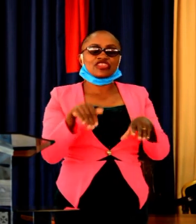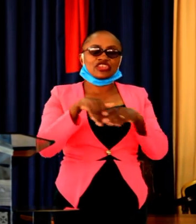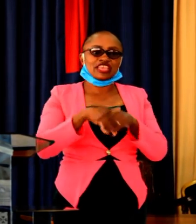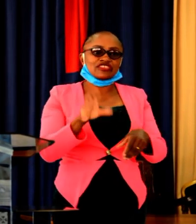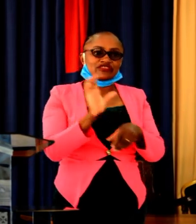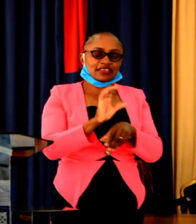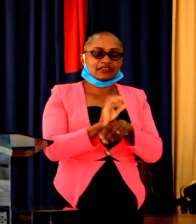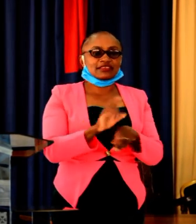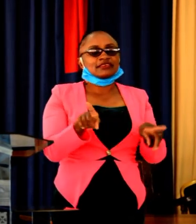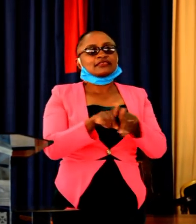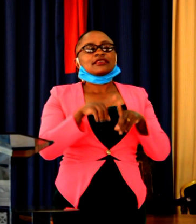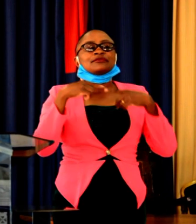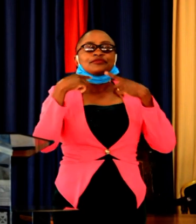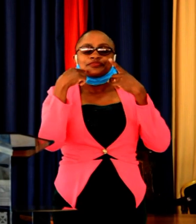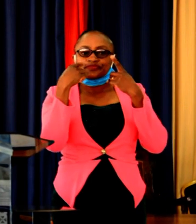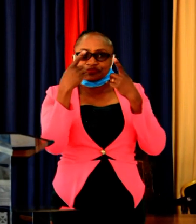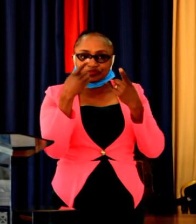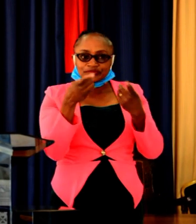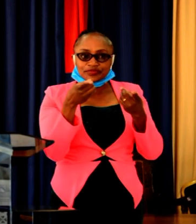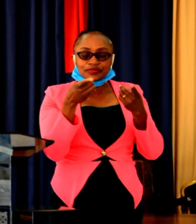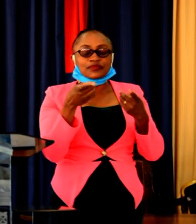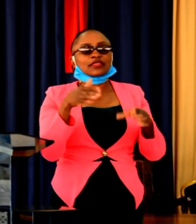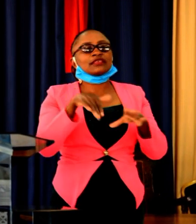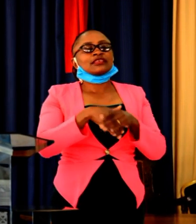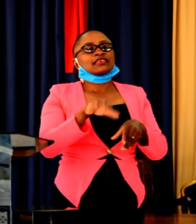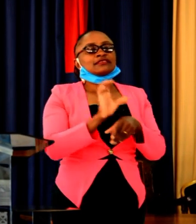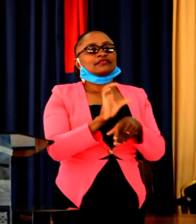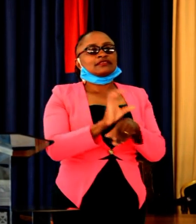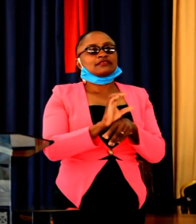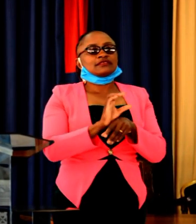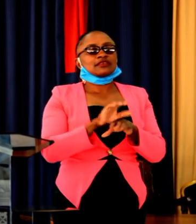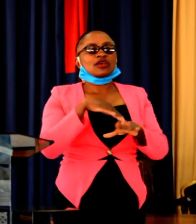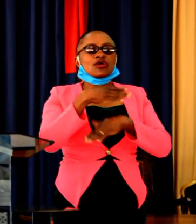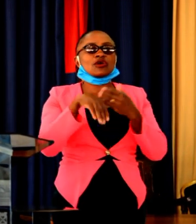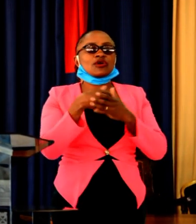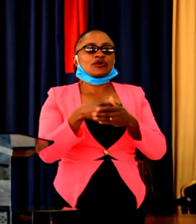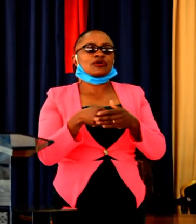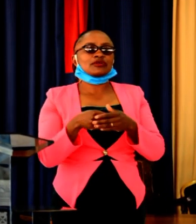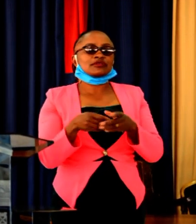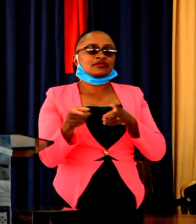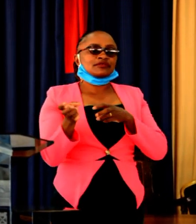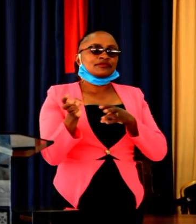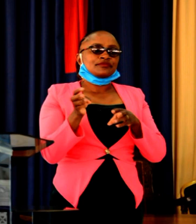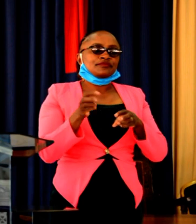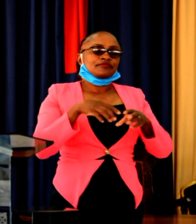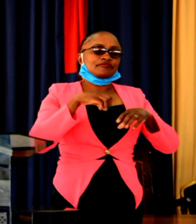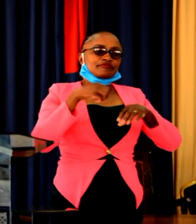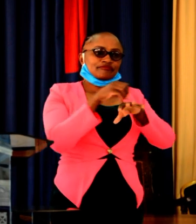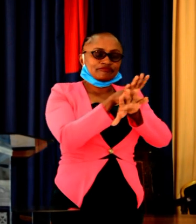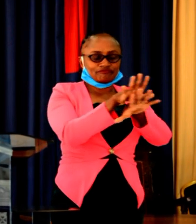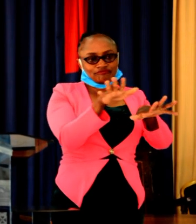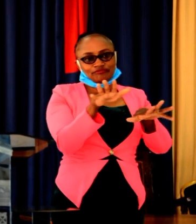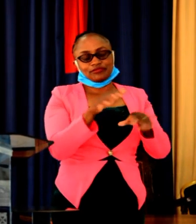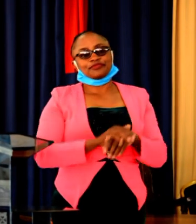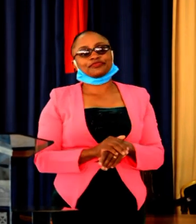matangazo yetu na vile ambavyo mnatakikana kujua kama members wetu wa kanisa, yanawafikia katika mitambo yetu,